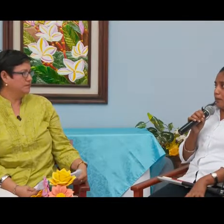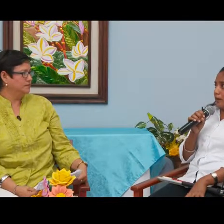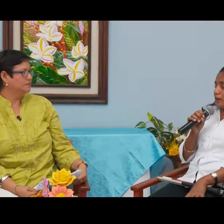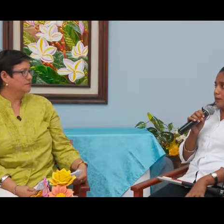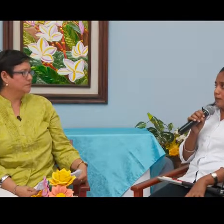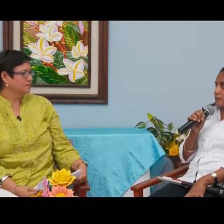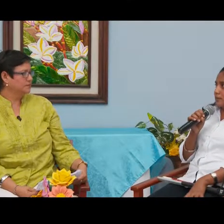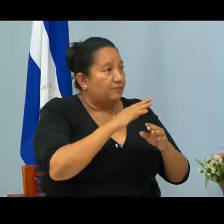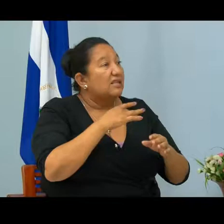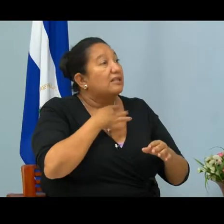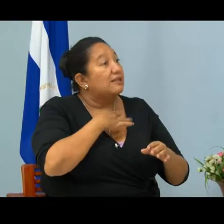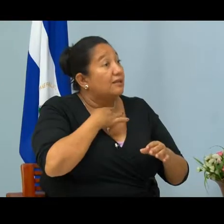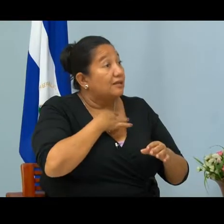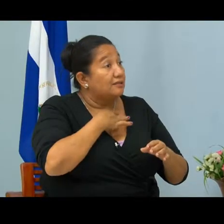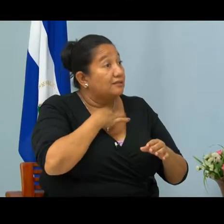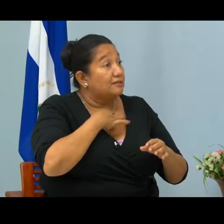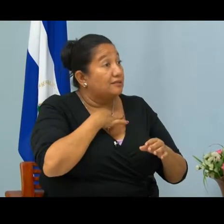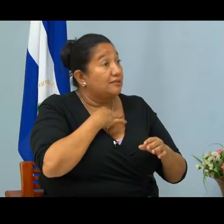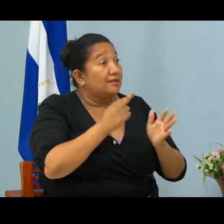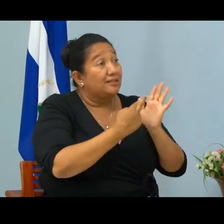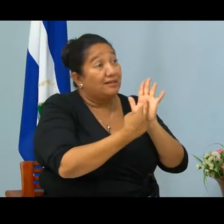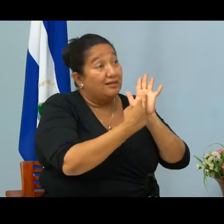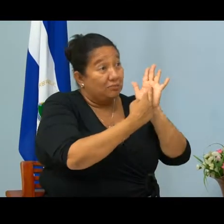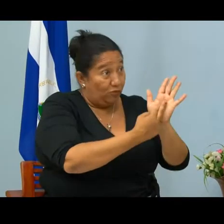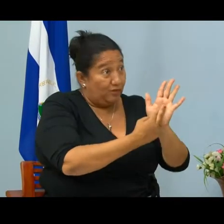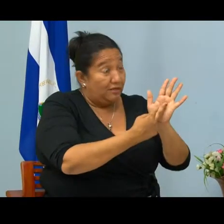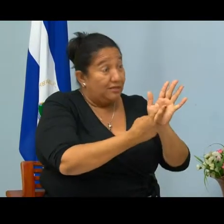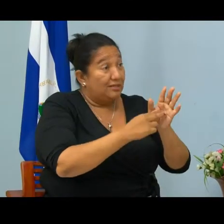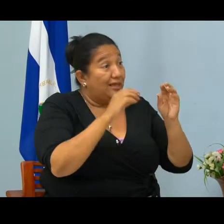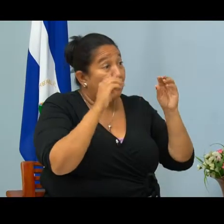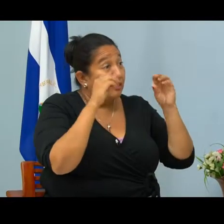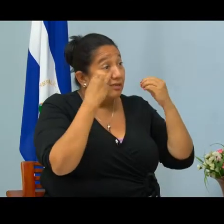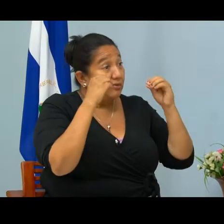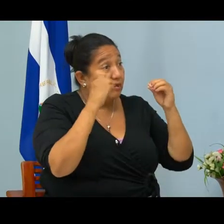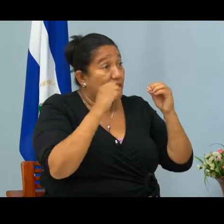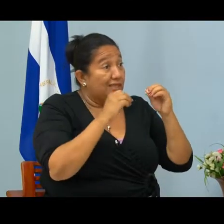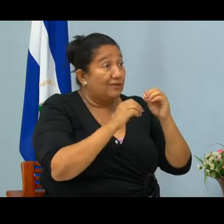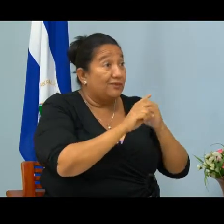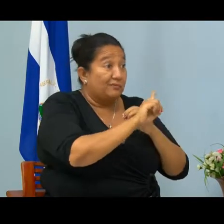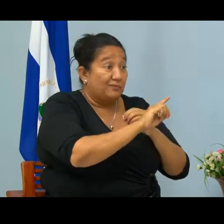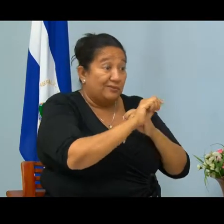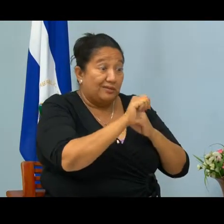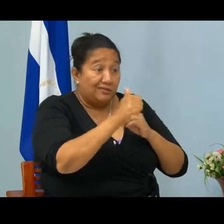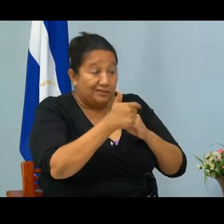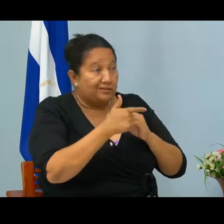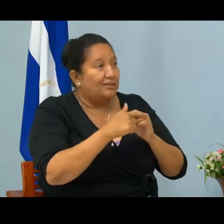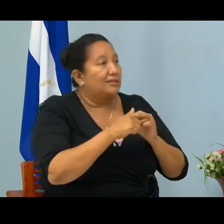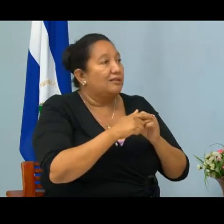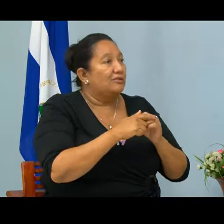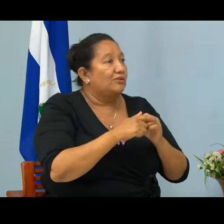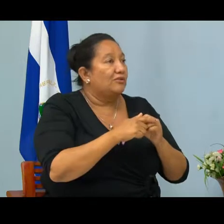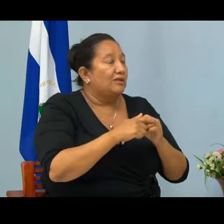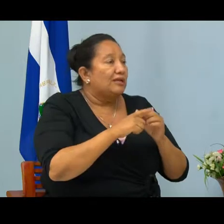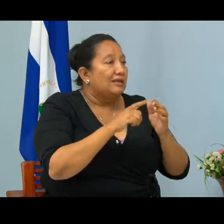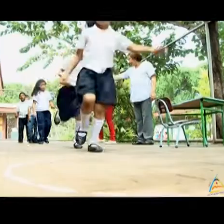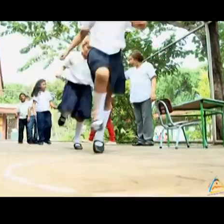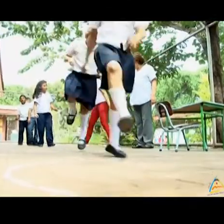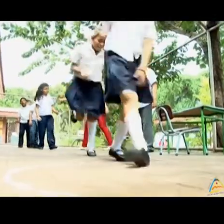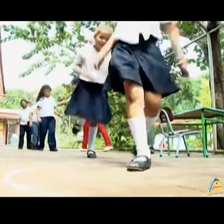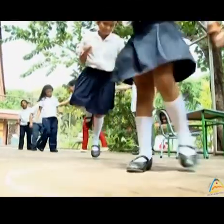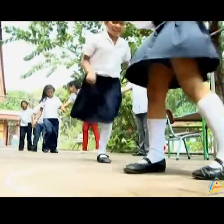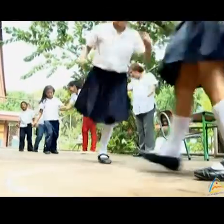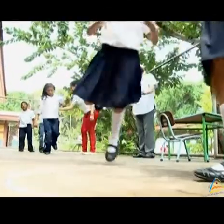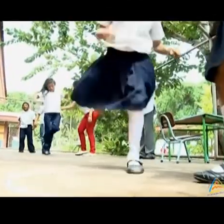vemos en la gran necesidad de respuesta educativa en la escuela, en primarias, secundarias y en edades iniciales, que